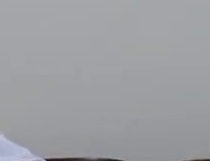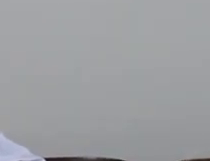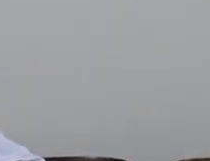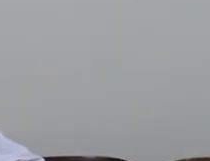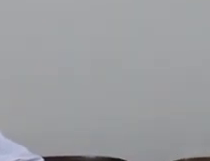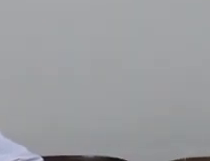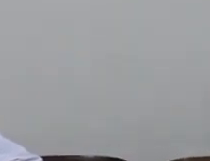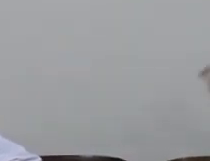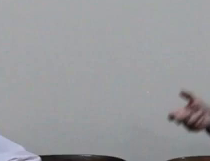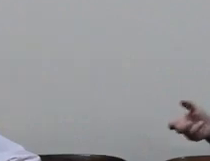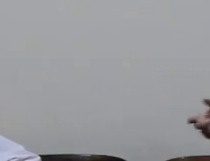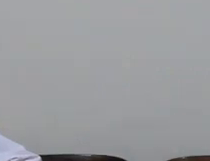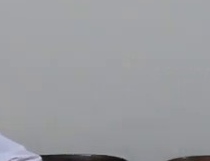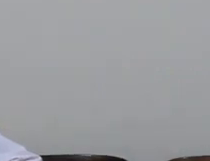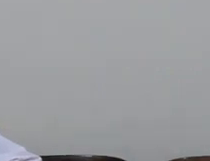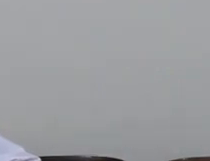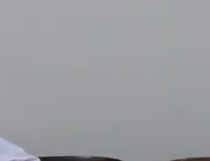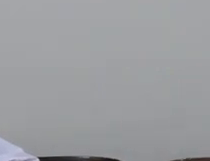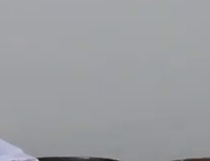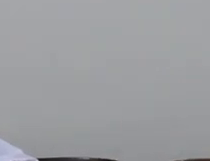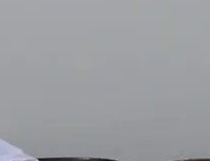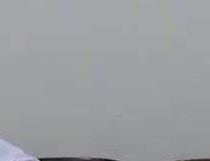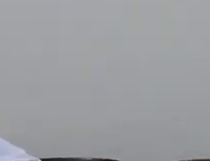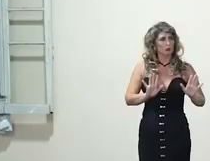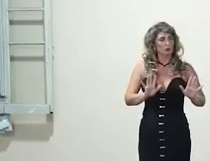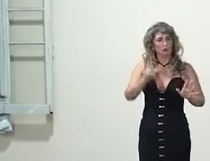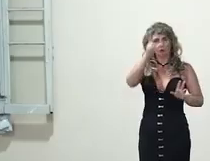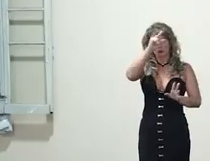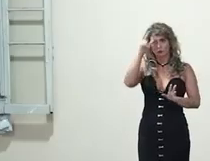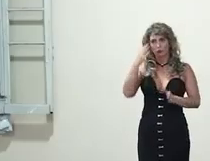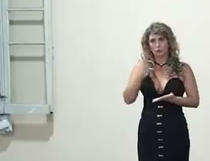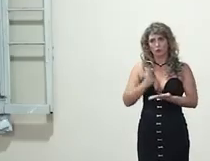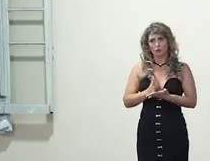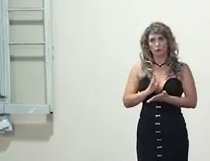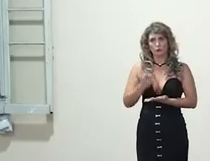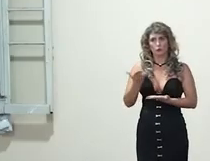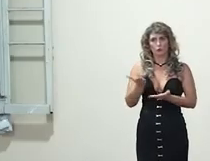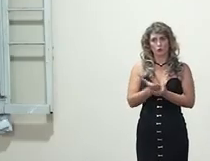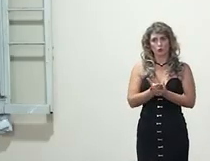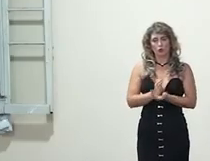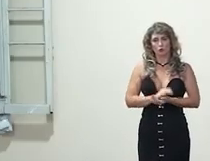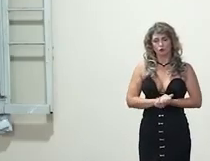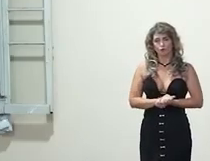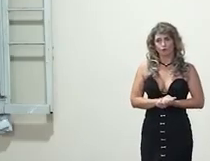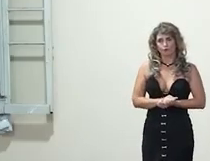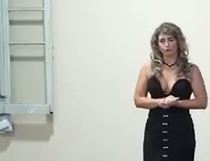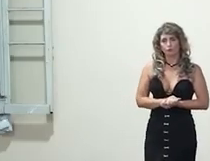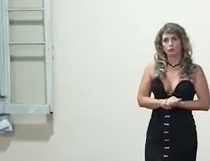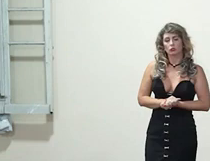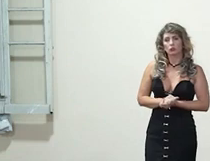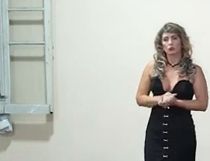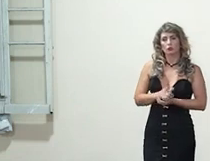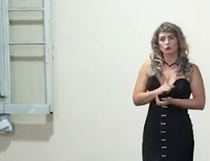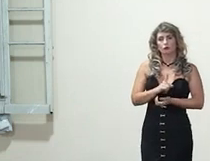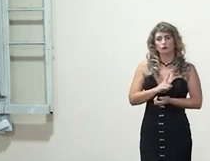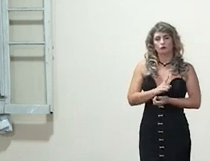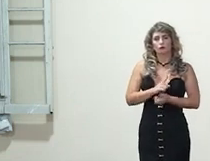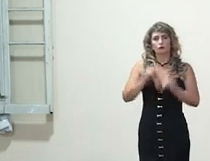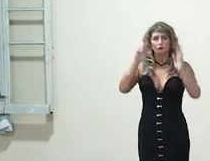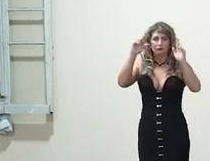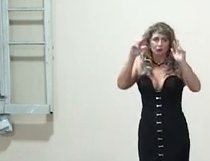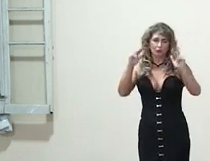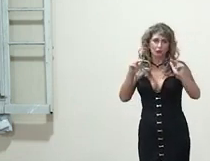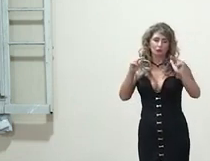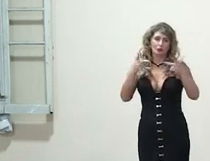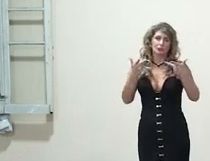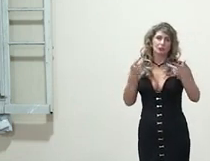a Câmara passou o prédio para a Prefeitura e morreu o processo. Então veja, essas questões que a gente tem que ter essa